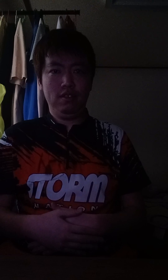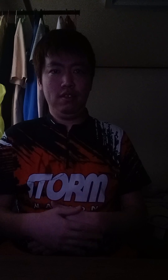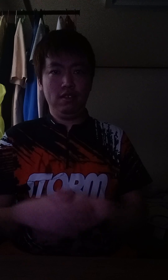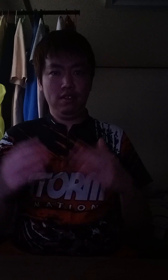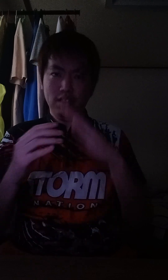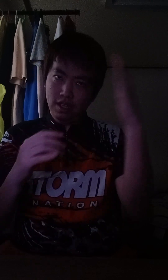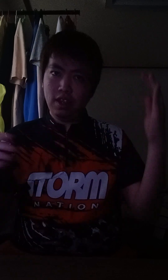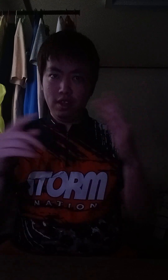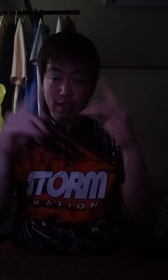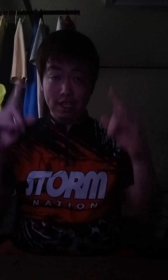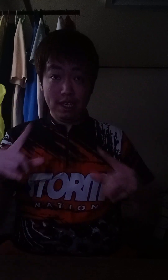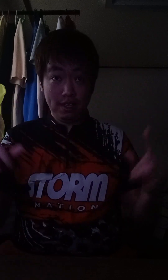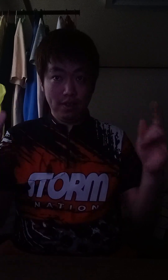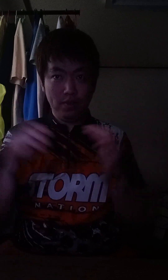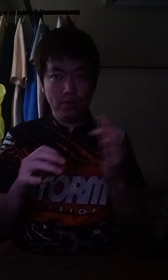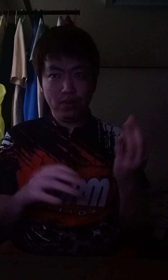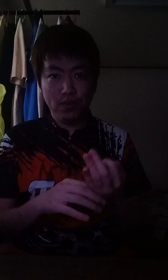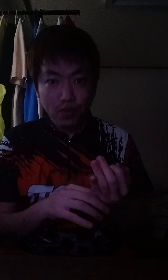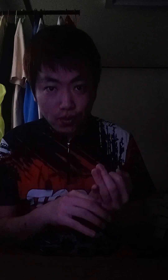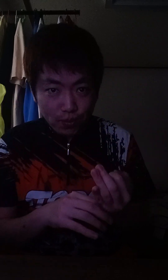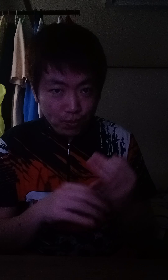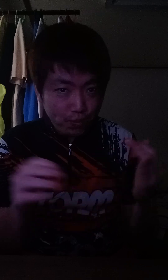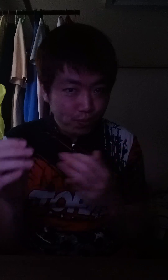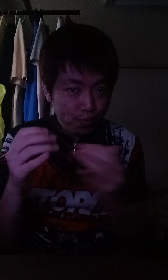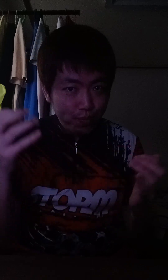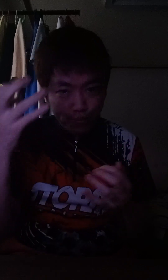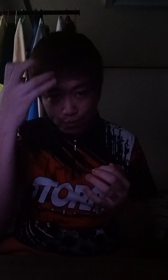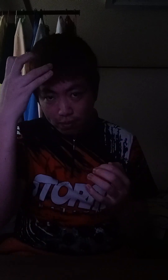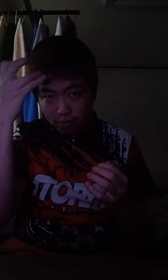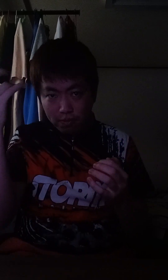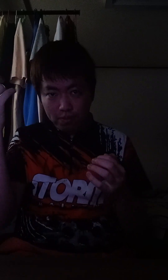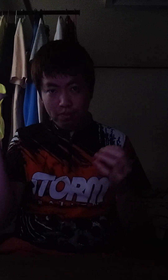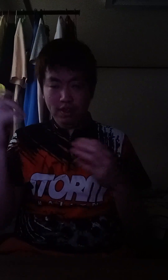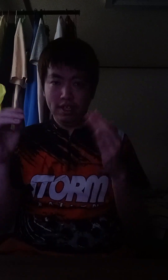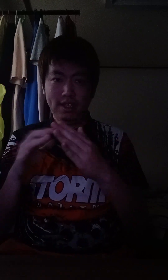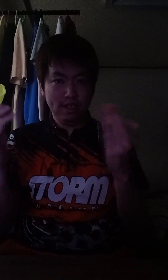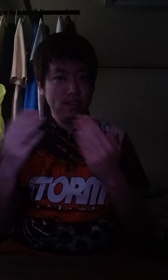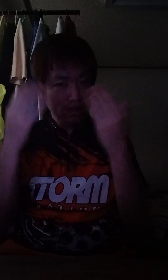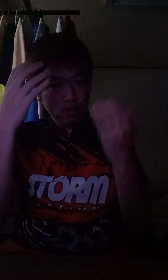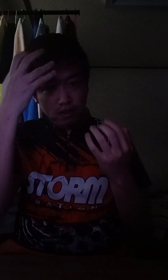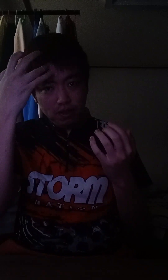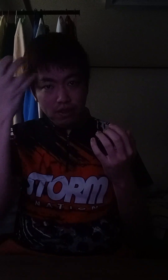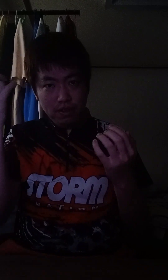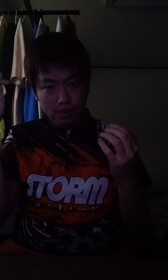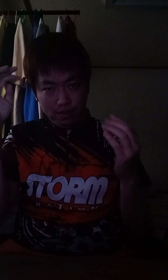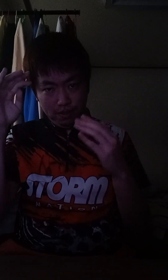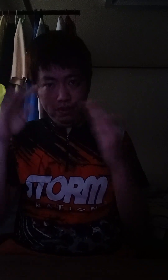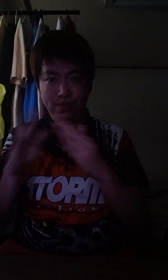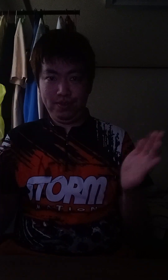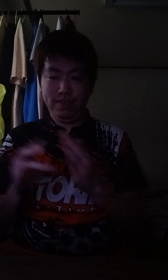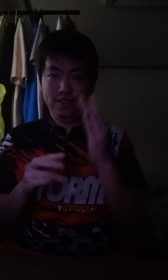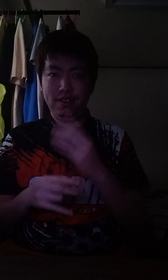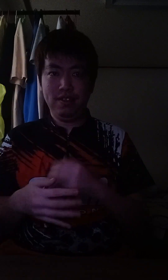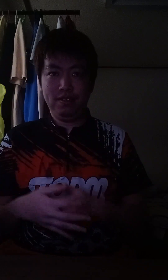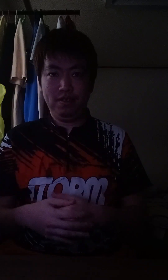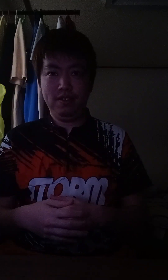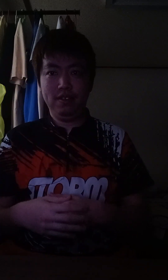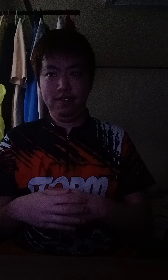초등학생이 끝나고 중학생이 되었는데 이제 우리 승현이가 아침에 학교 갈 때도 세수하고 손 씻고 그렇게 준비해서 가자.